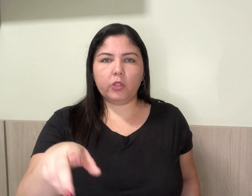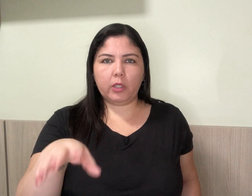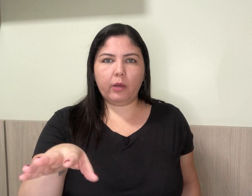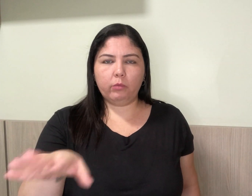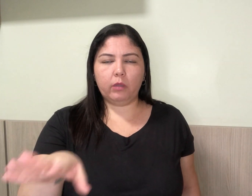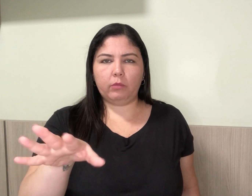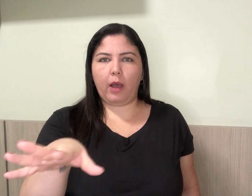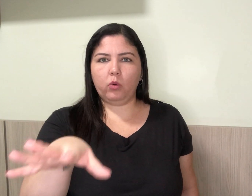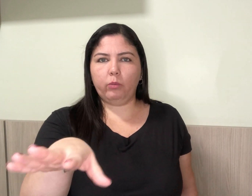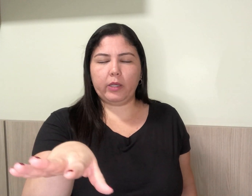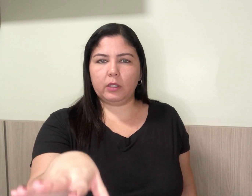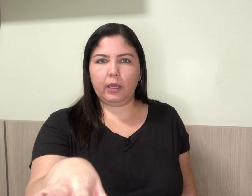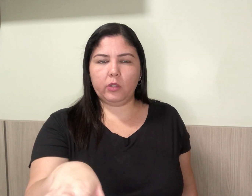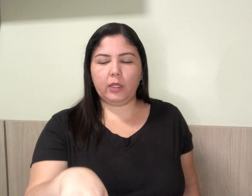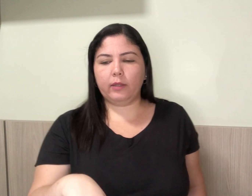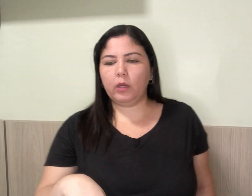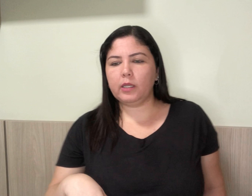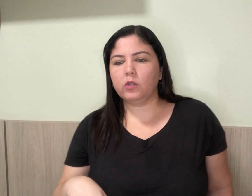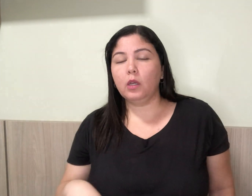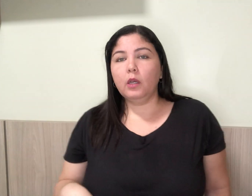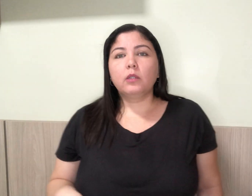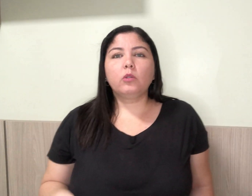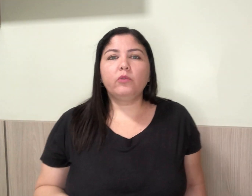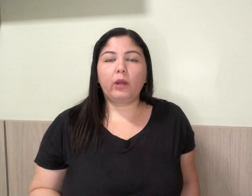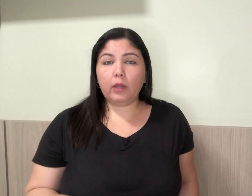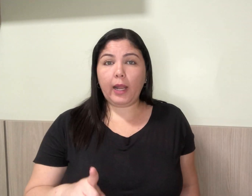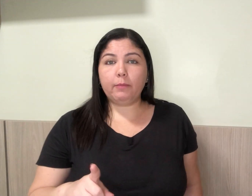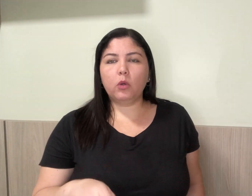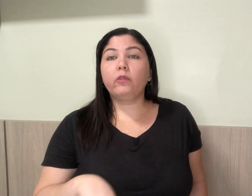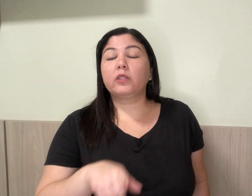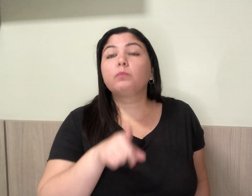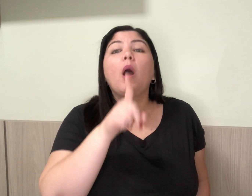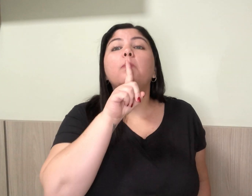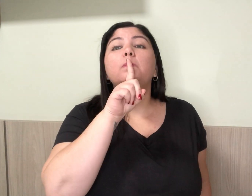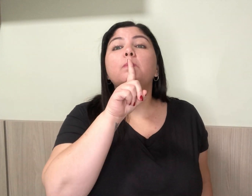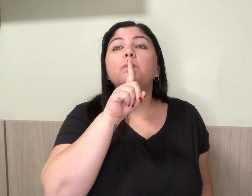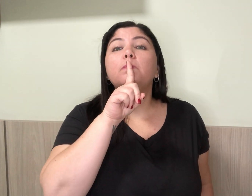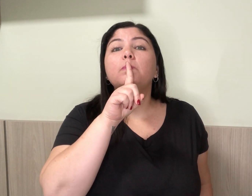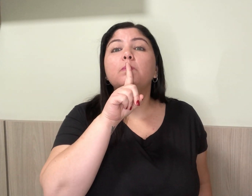né? Algo mais relacionado a isso. Então, quando eu falo cala a boca, eu faço.